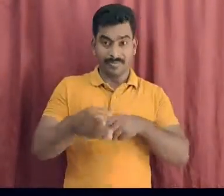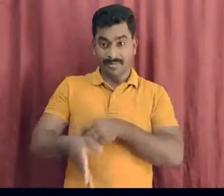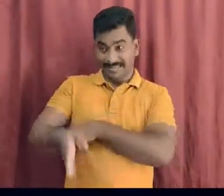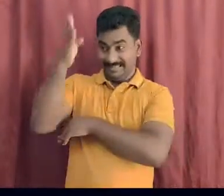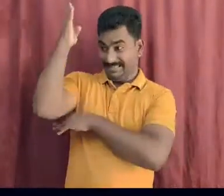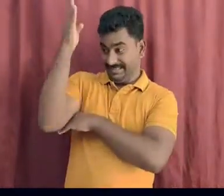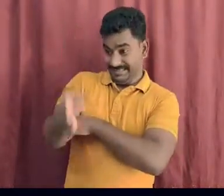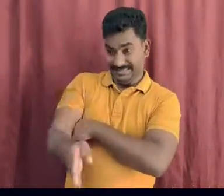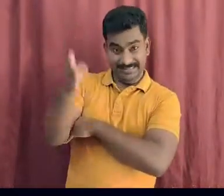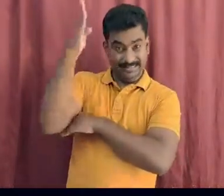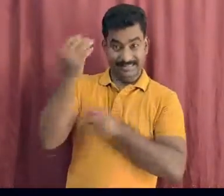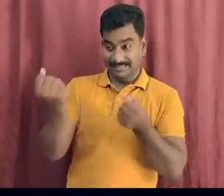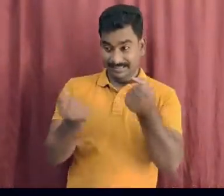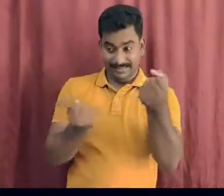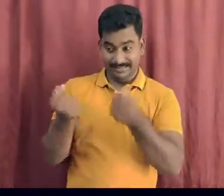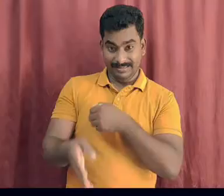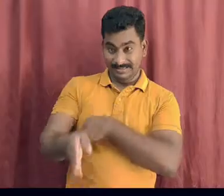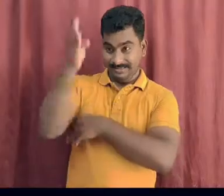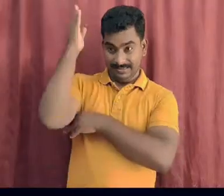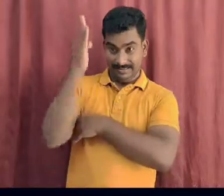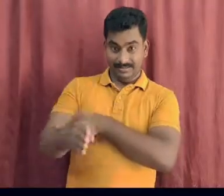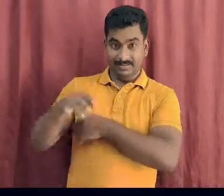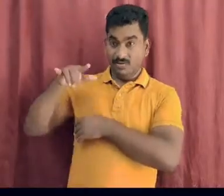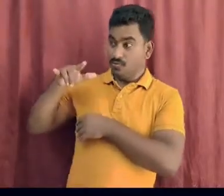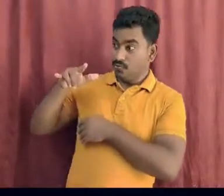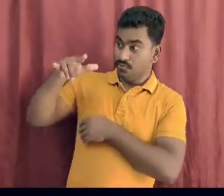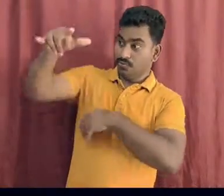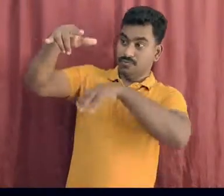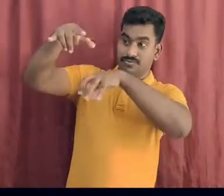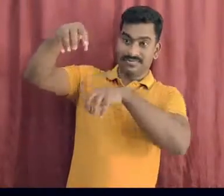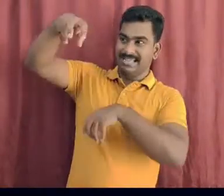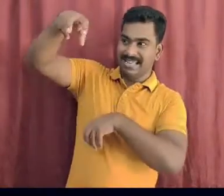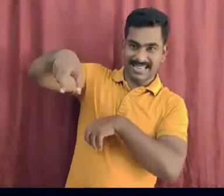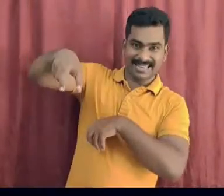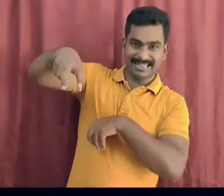ചെക്ക് പോസ്റ്റുകളിൽ ഡ്രോൺ വിന്യസിക്കും.